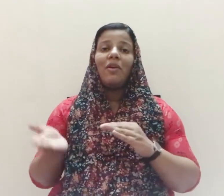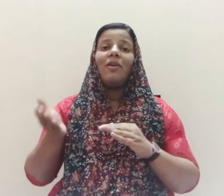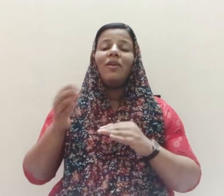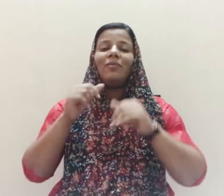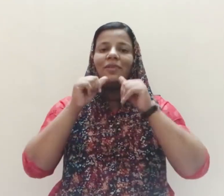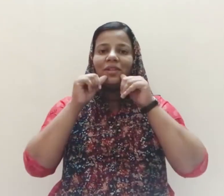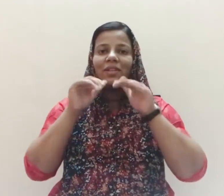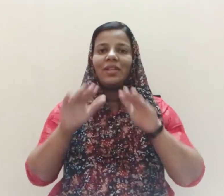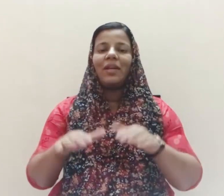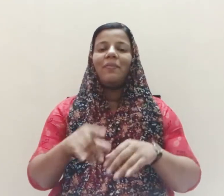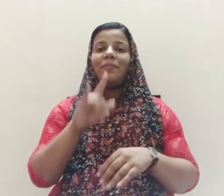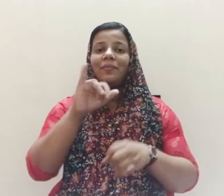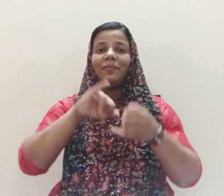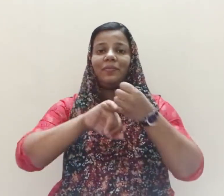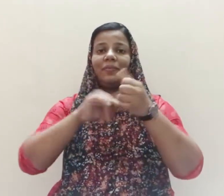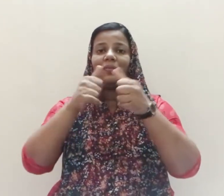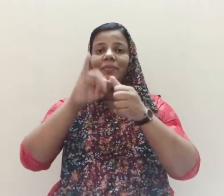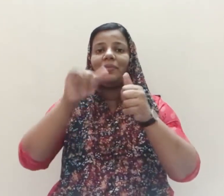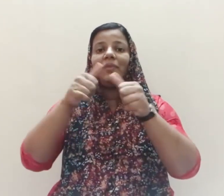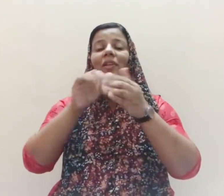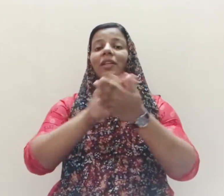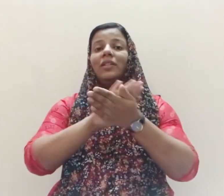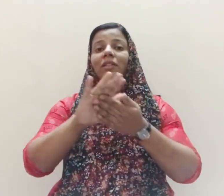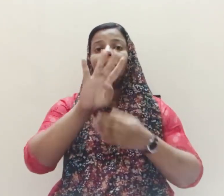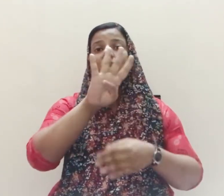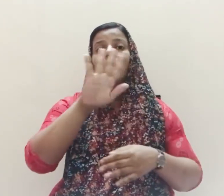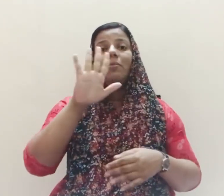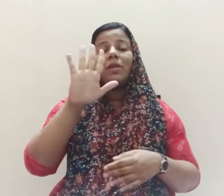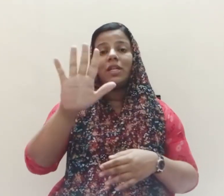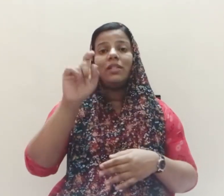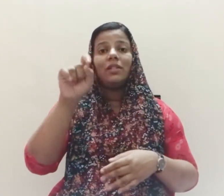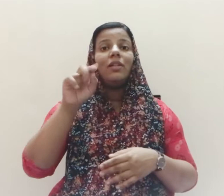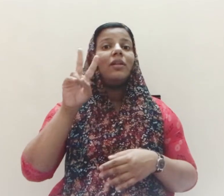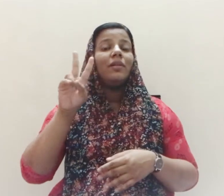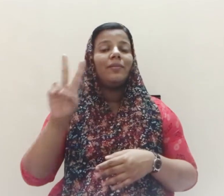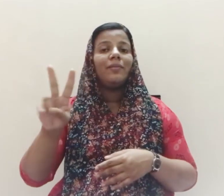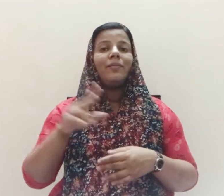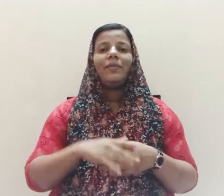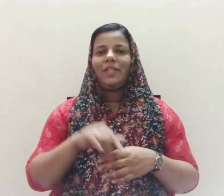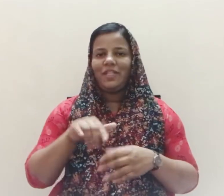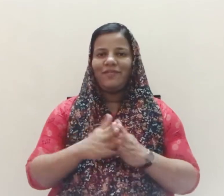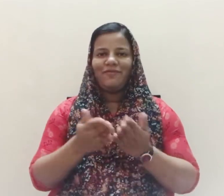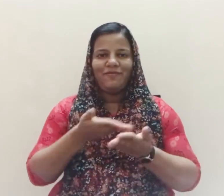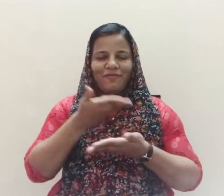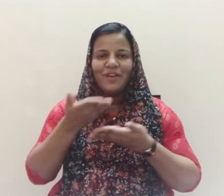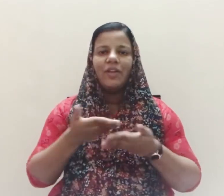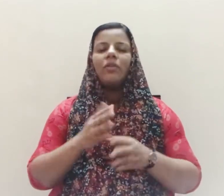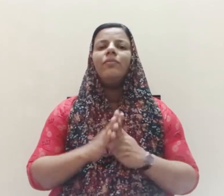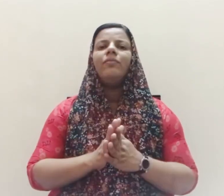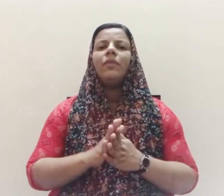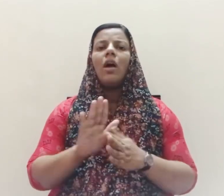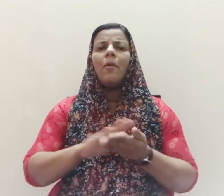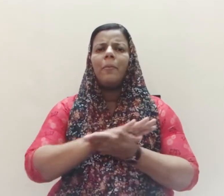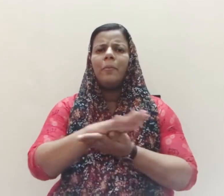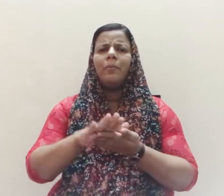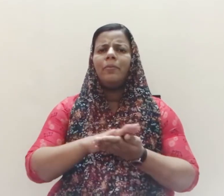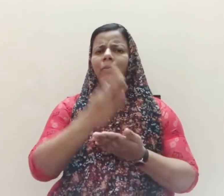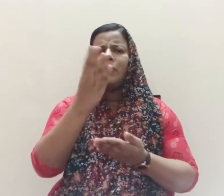അനുഗ്രഹിക്കട്ടെ. യെശയ്യാവിൻ്റെ പുസ്തകം 45-ാം അധ്യായം അതിൻ്റെ 2-ാമത്തെ വാക്യമായി ഇന്ന് നമ്മൾ വായിക്കുന്നത്. അവിടെ പരിശുദ്ധാത്മാവ്, നമ്മൾ പല പ്രാവശ്യം